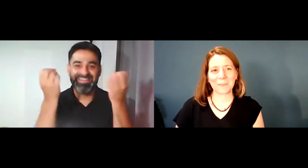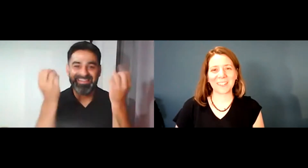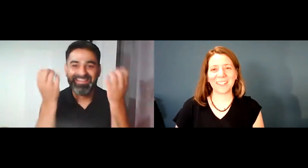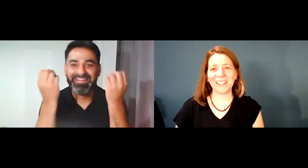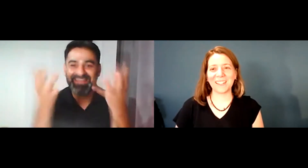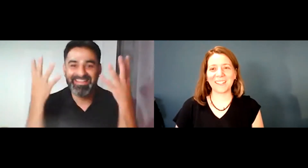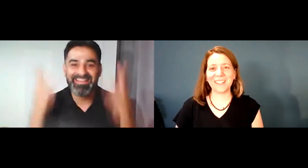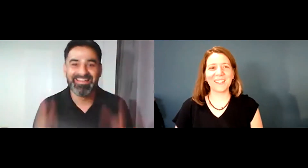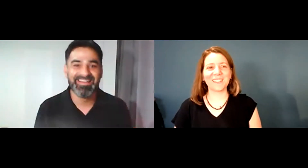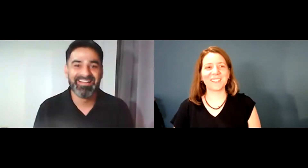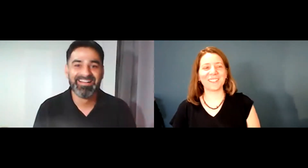Qué lindo.